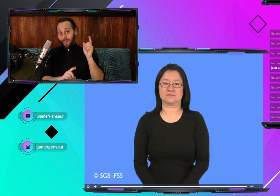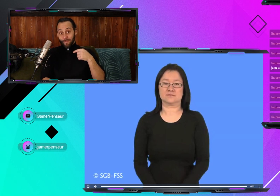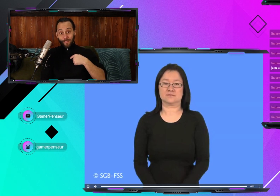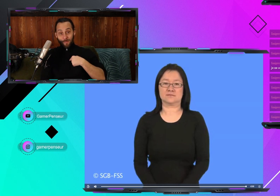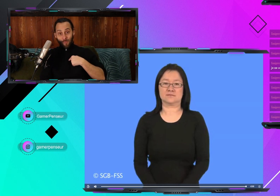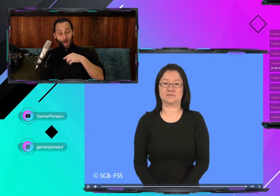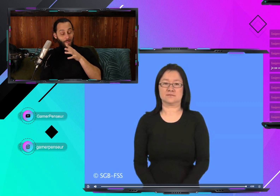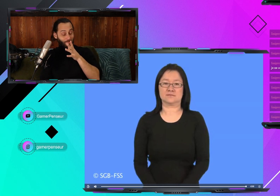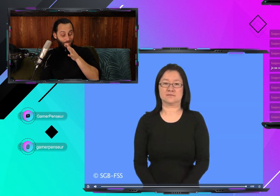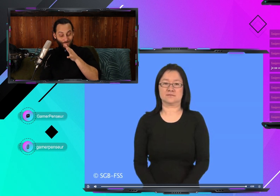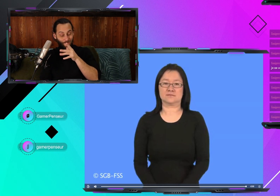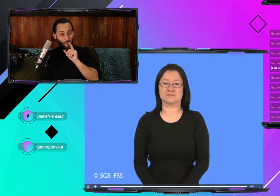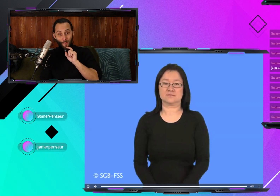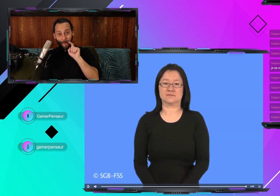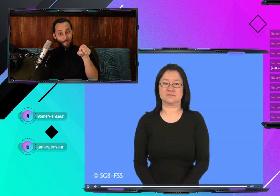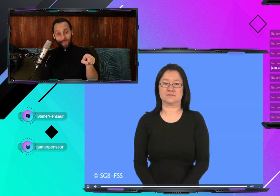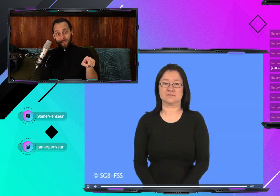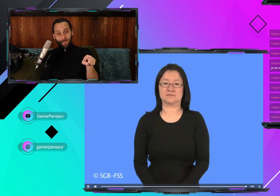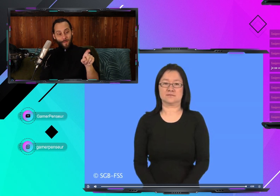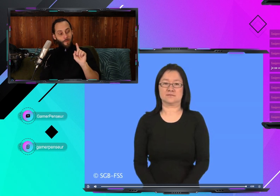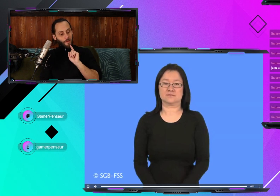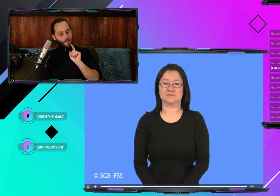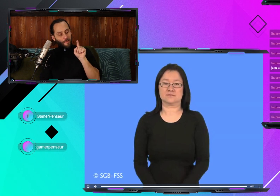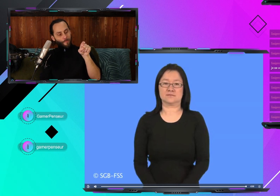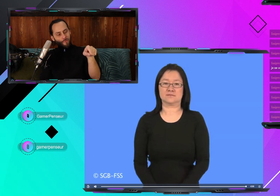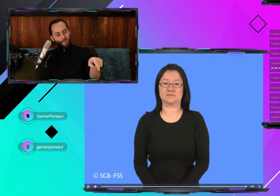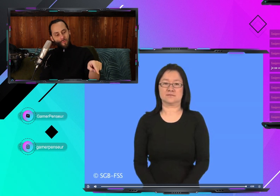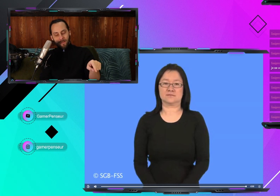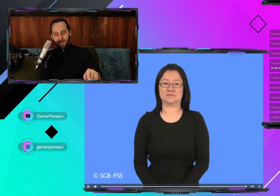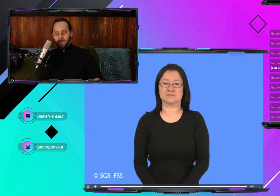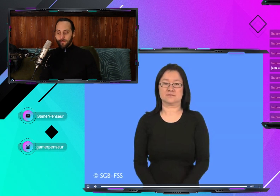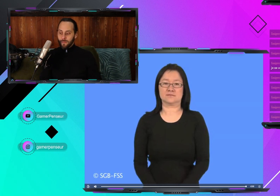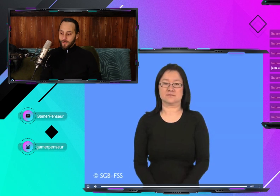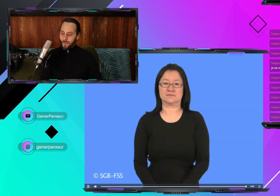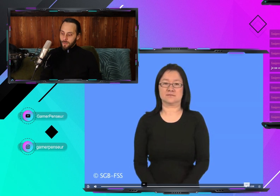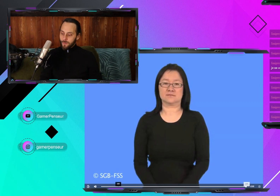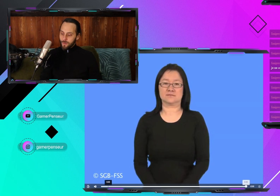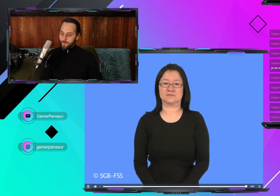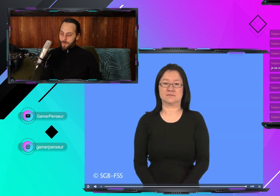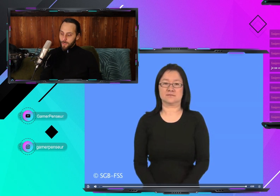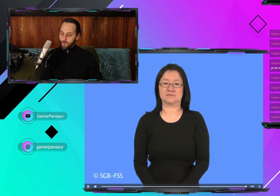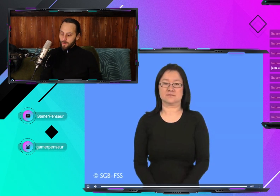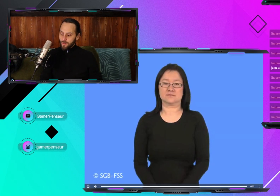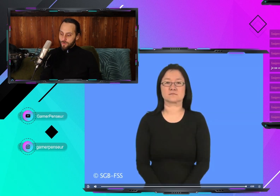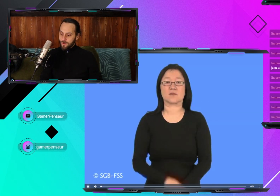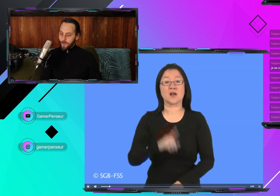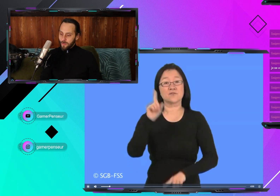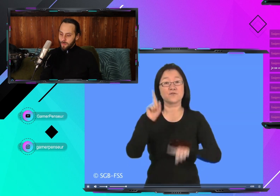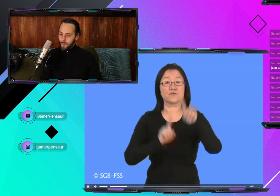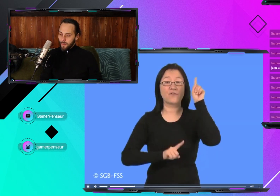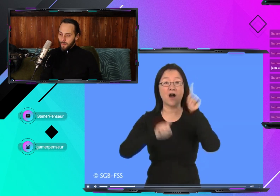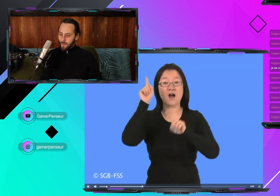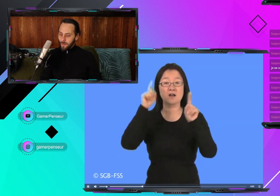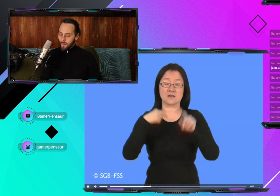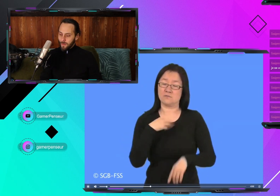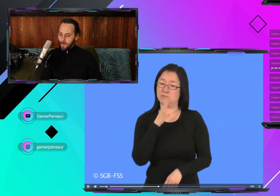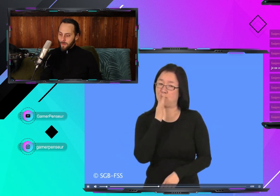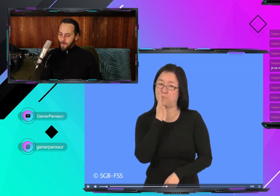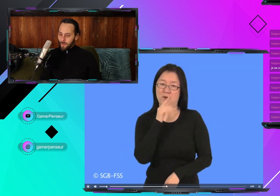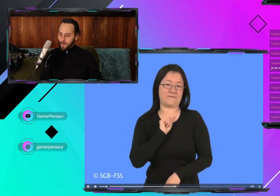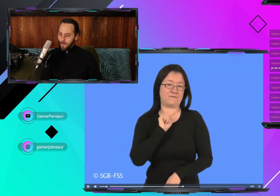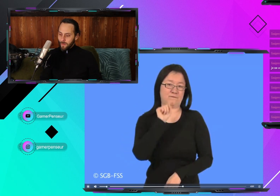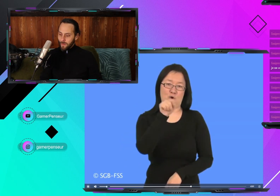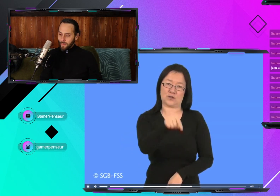À la fête, moi, je peux pas venir. Alors, c'est plus pointé. Je le faisais pas tout à fait juste, hein.